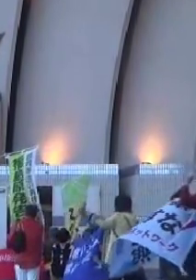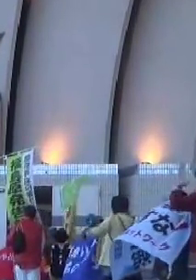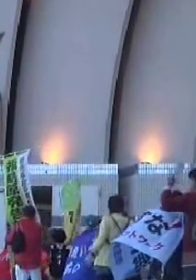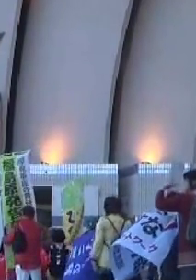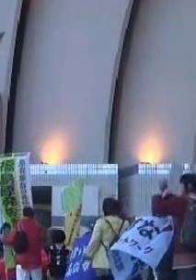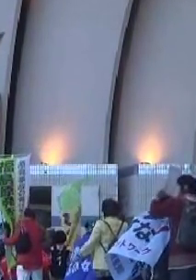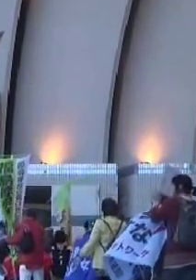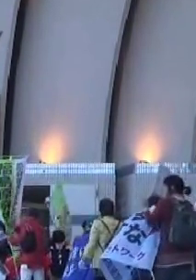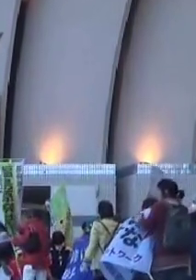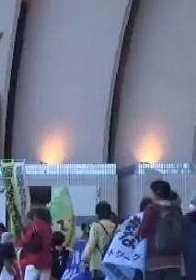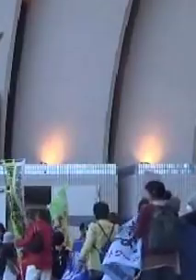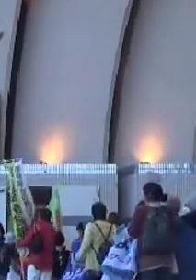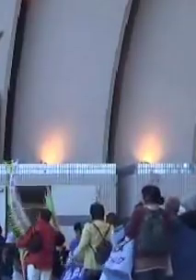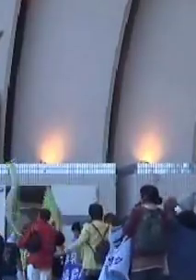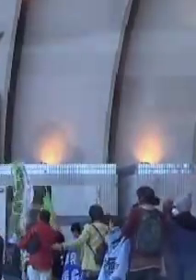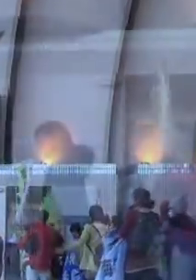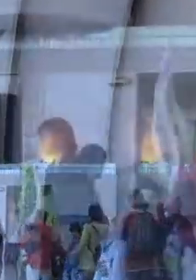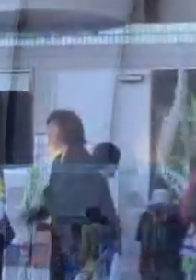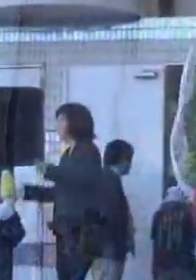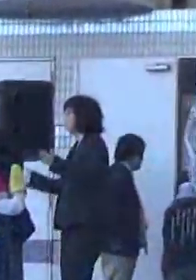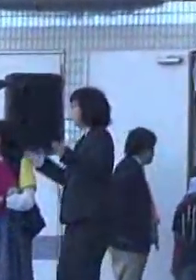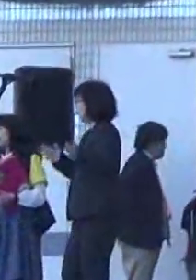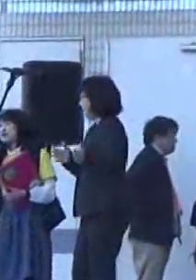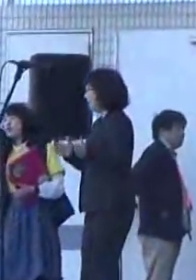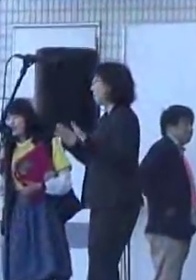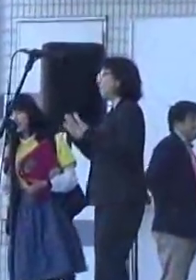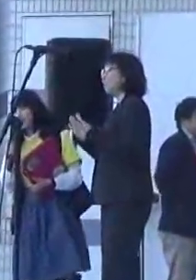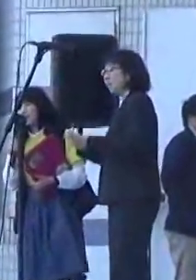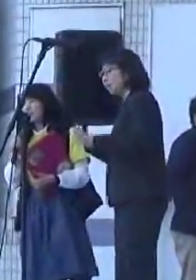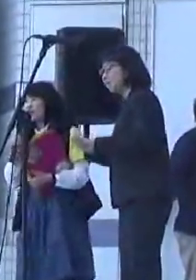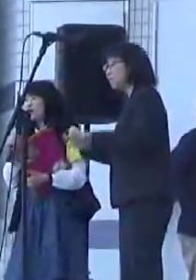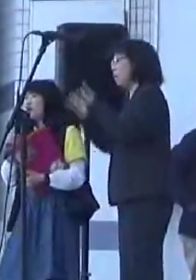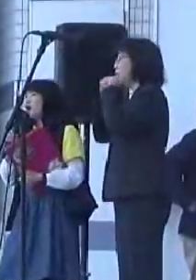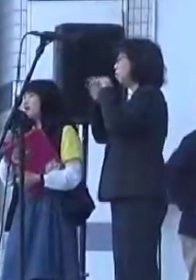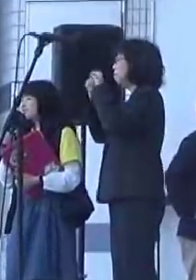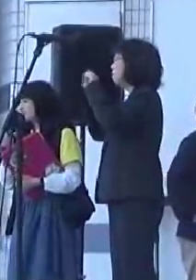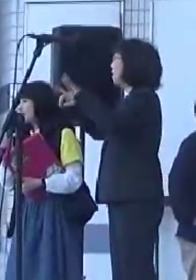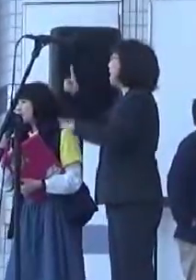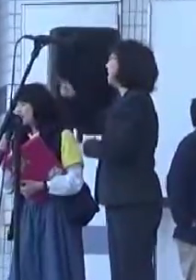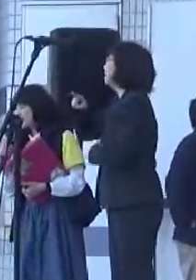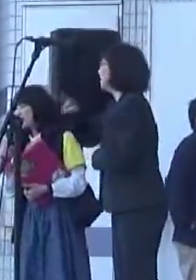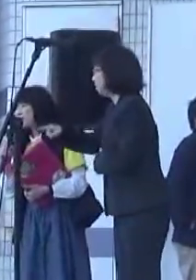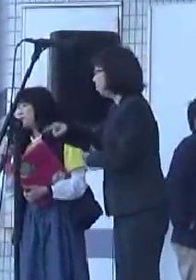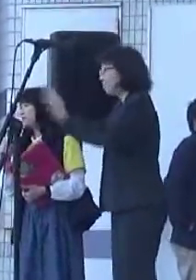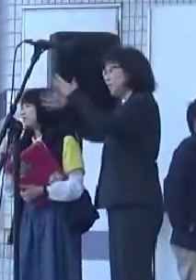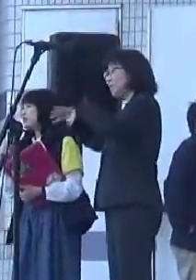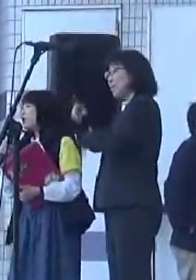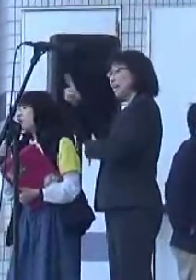そして